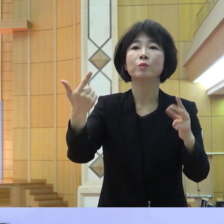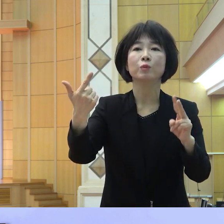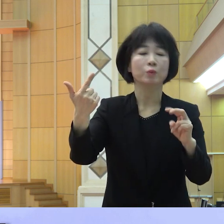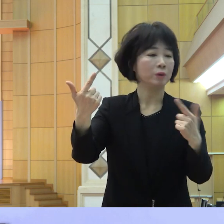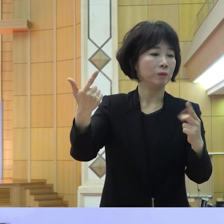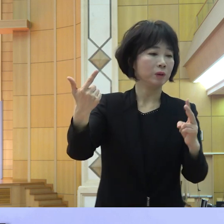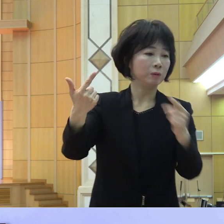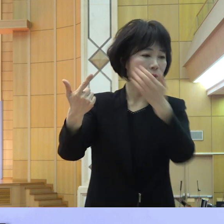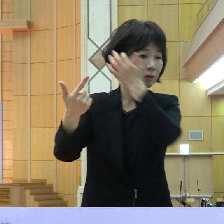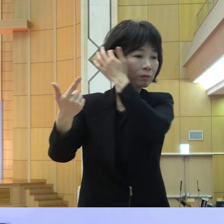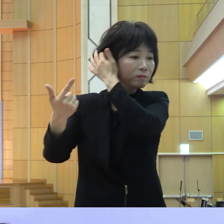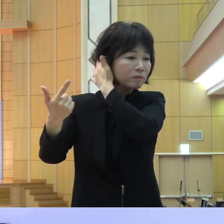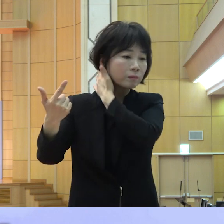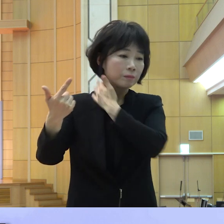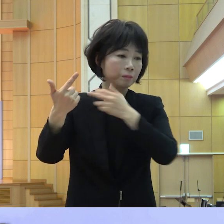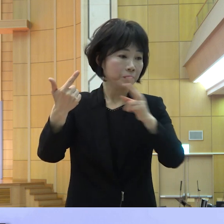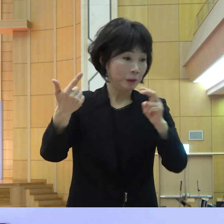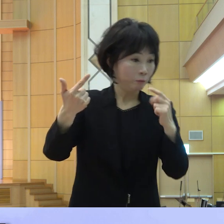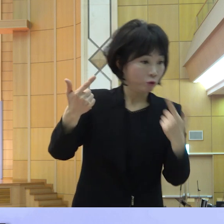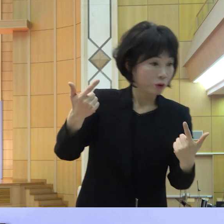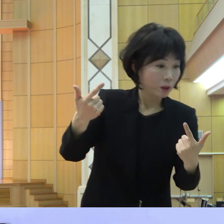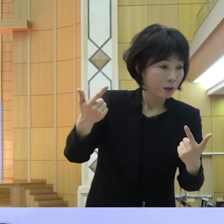요한복음 6장 26절에